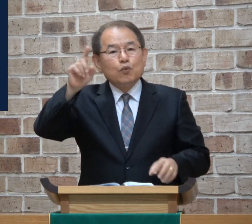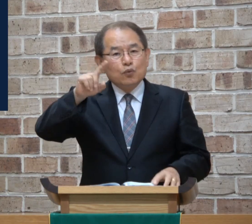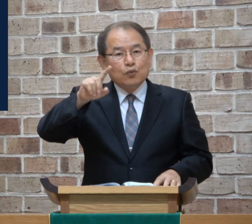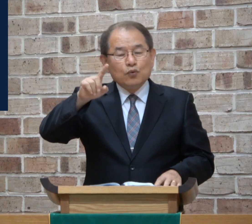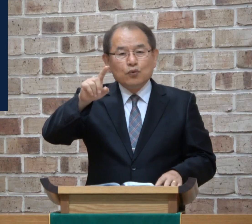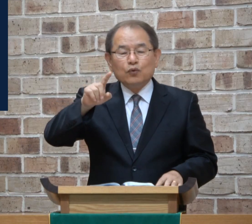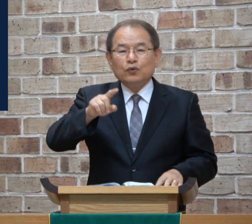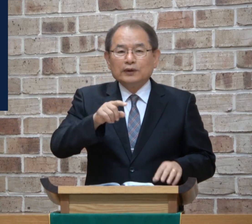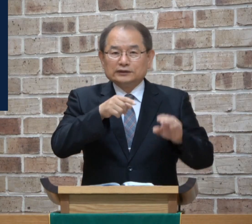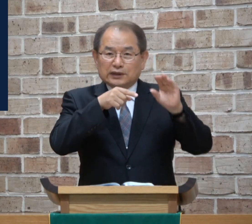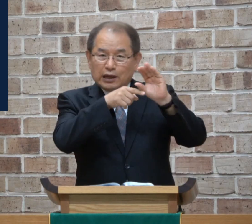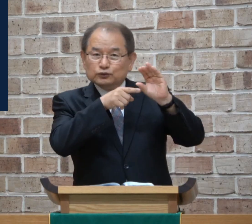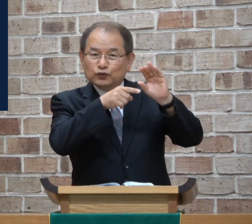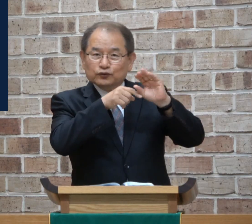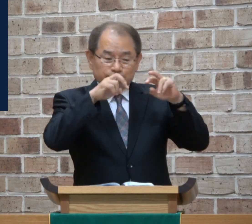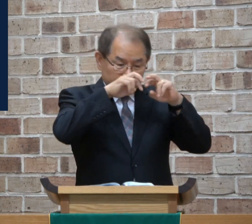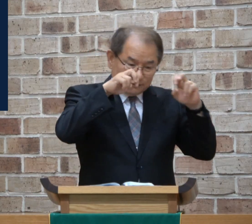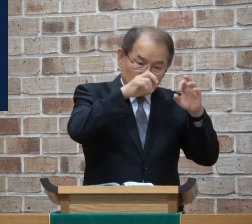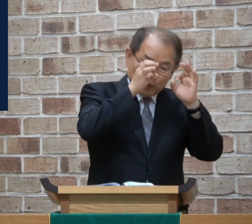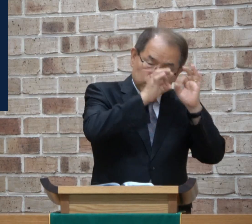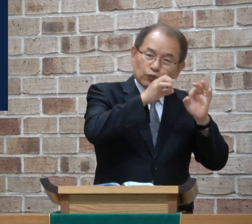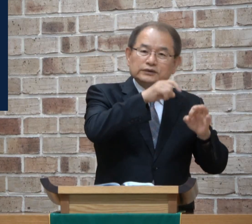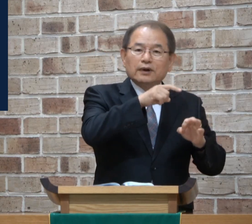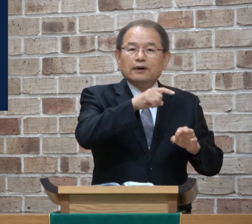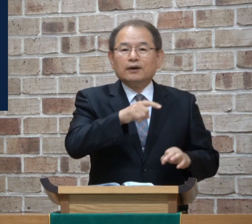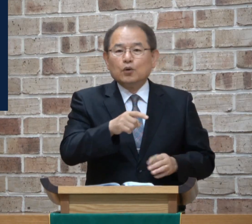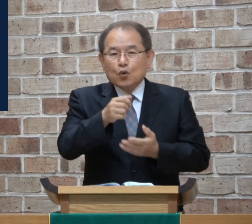경건의 의미는 어떤 뜻을 가지고 있냐면, 사전을 검색해 보니까